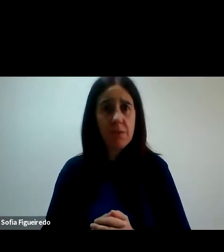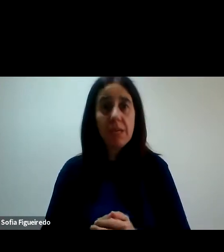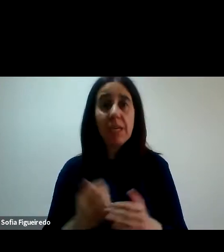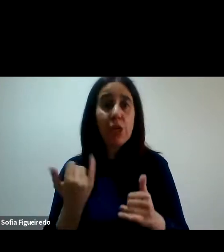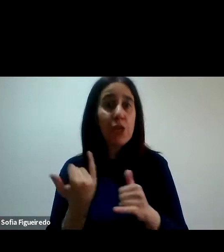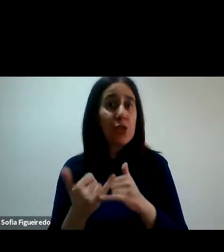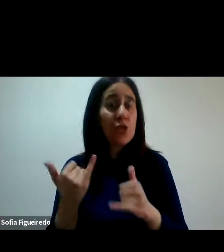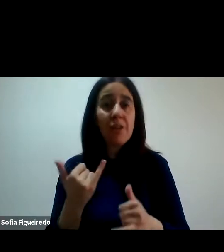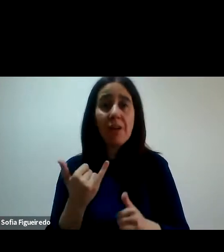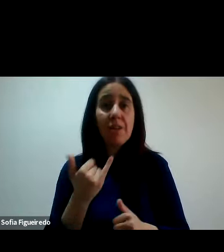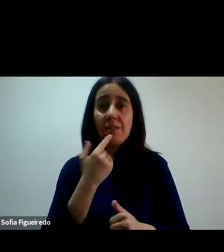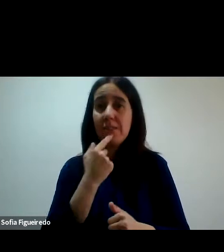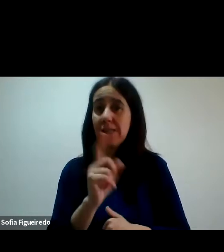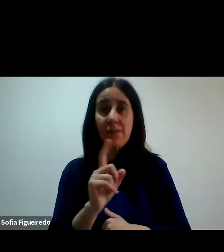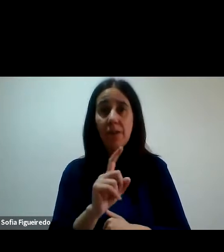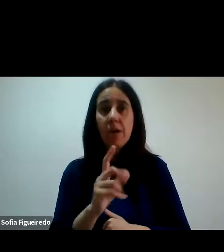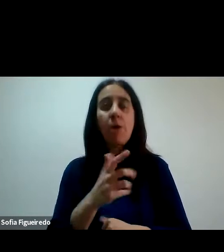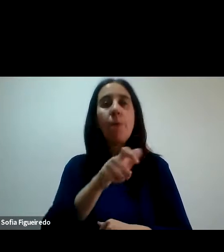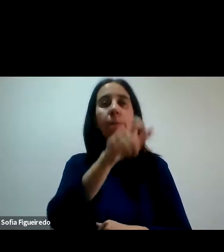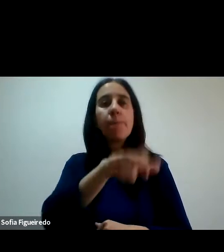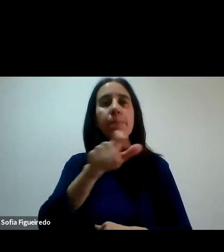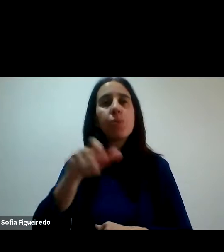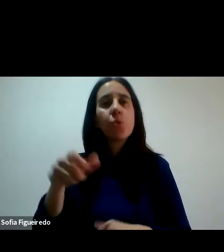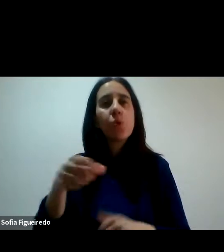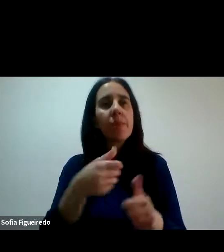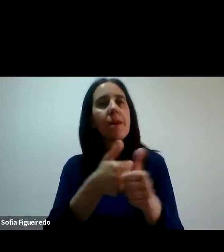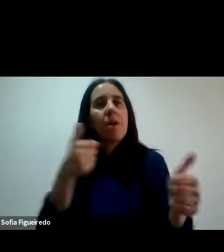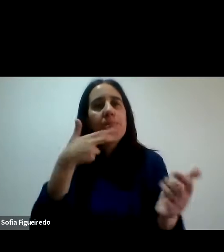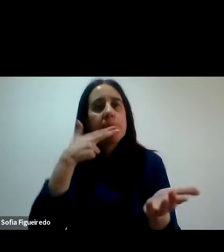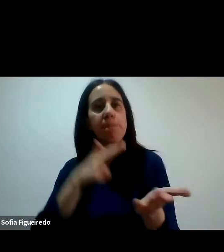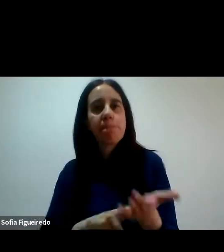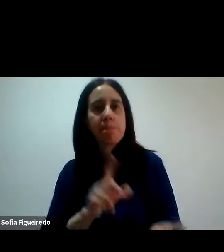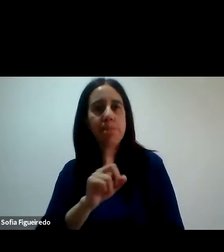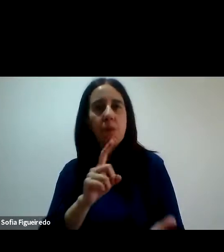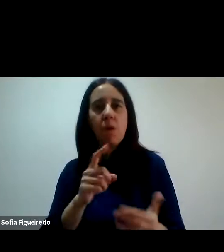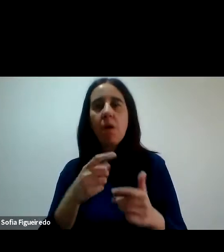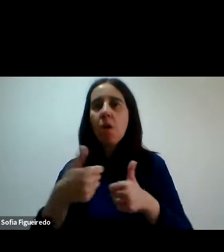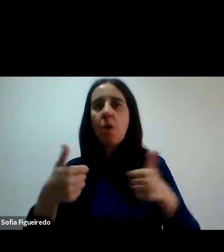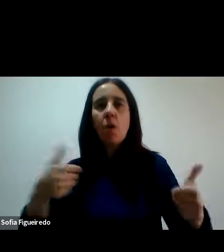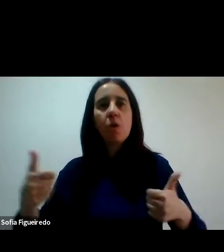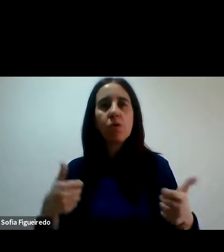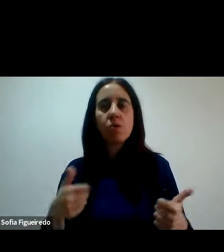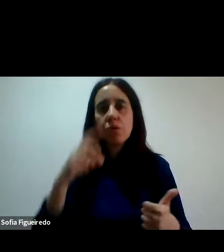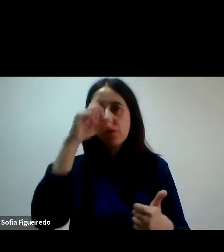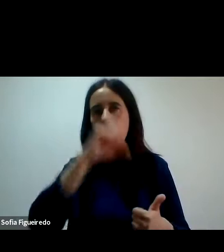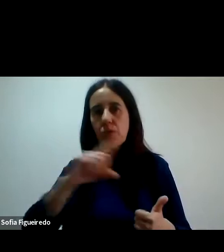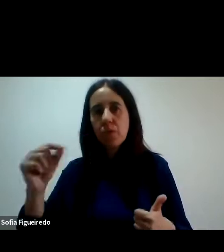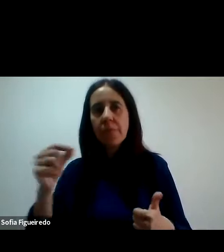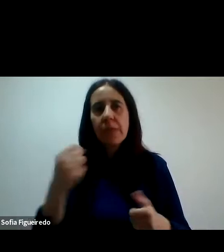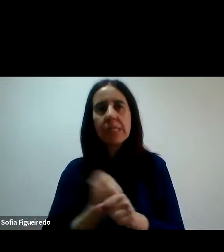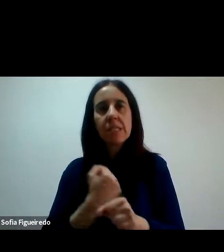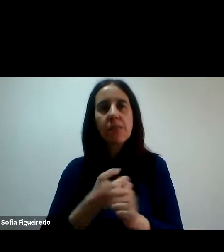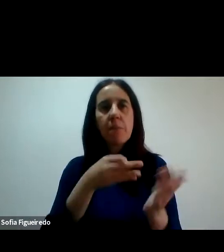não significa que as pessoas estejam distantes, ou seja, estejam longe e não possam utilizar os serviços. E, portanto,